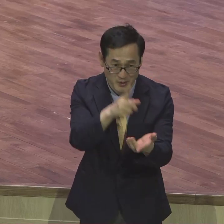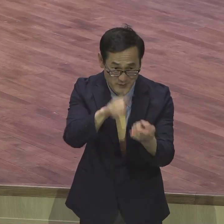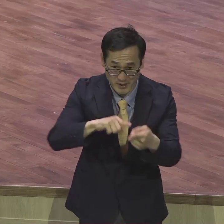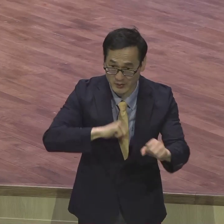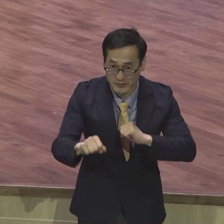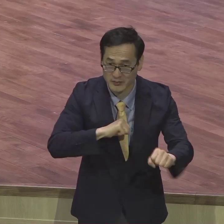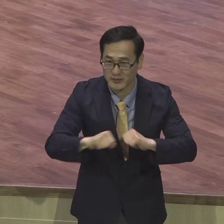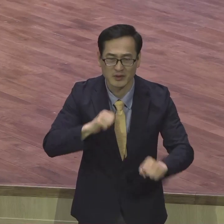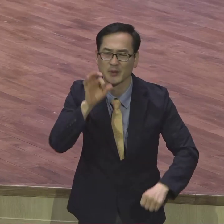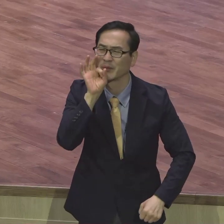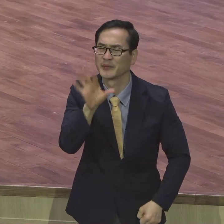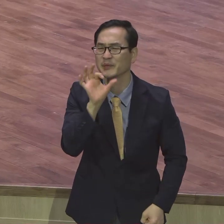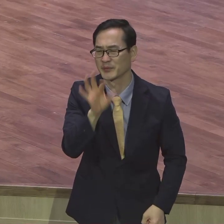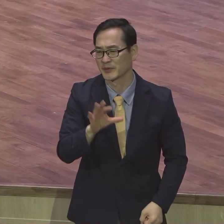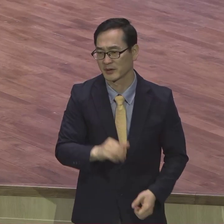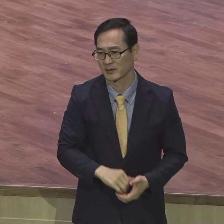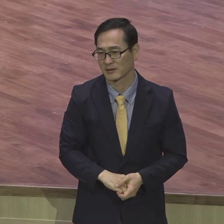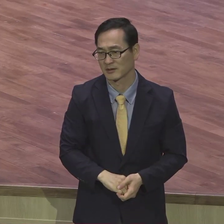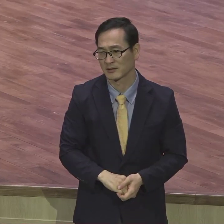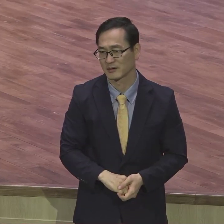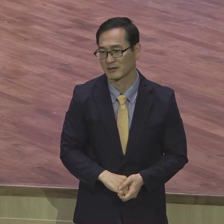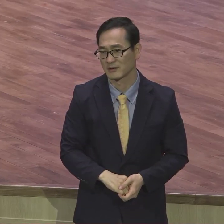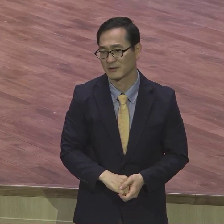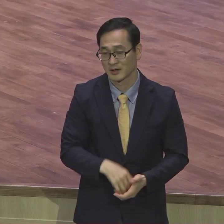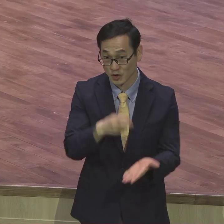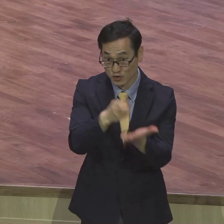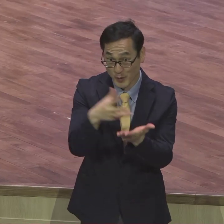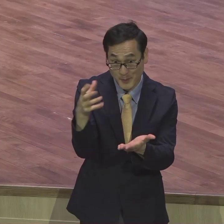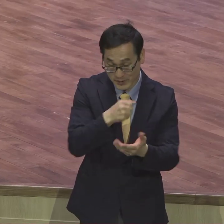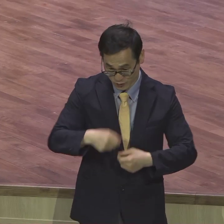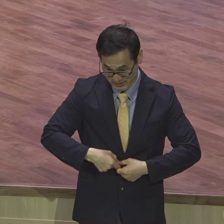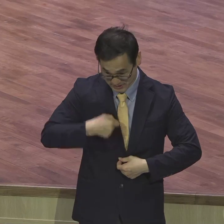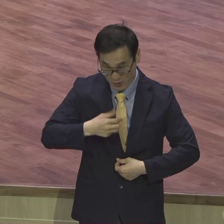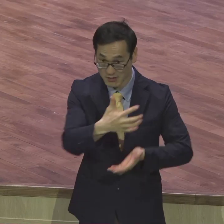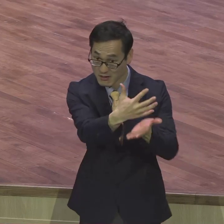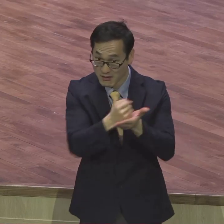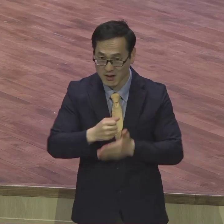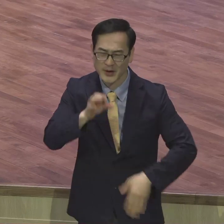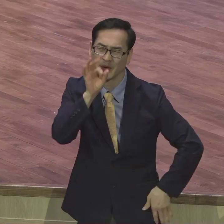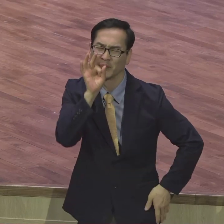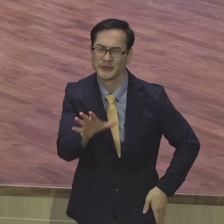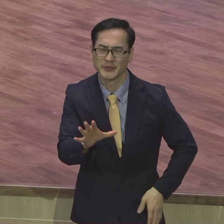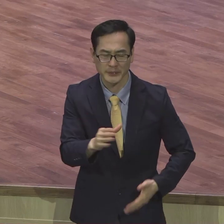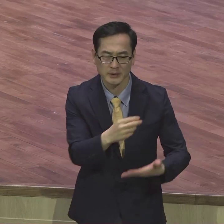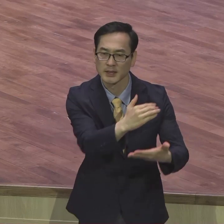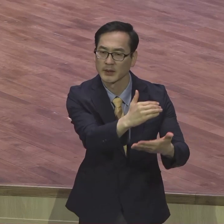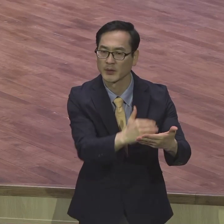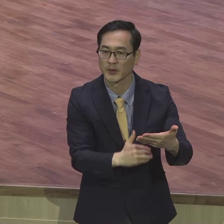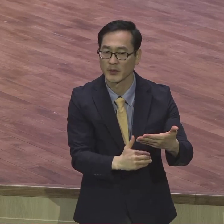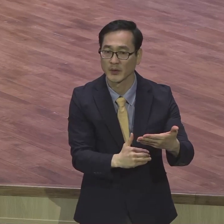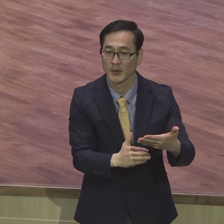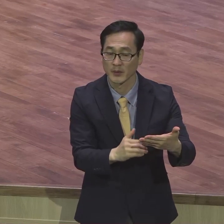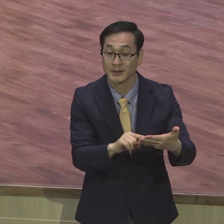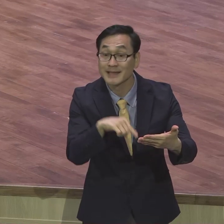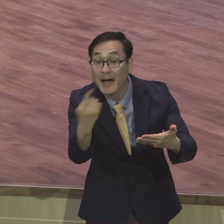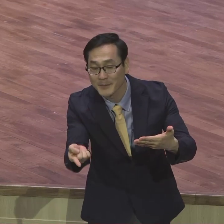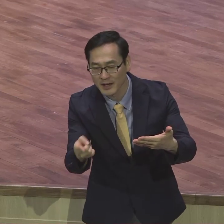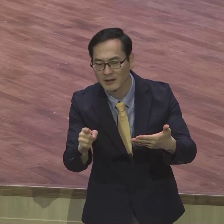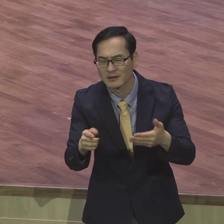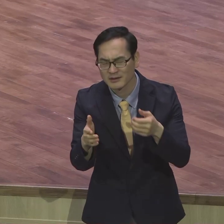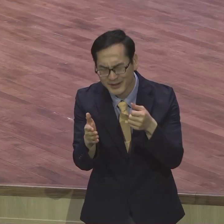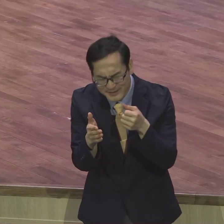유대인이나 이방인이나 어느 누구든지 율법으로서는 어렵게 될 수가 없다. 할 때 서있어요. 그러므로